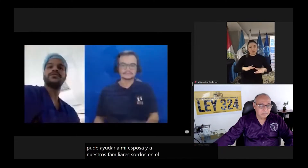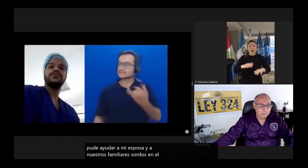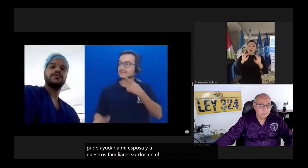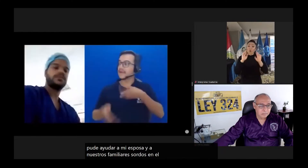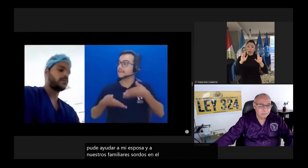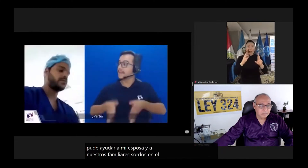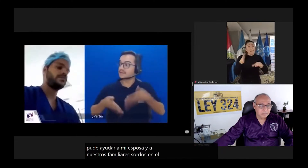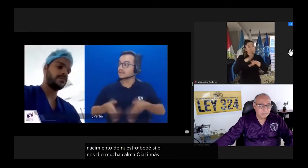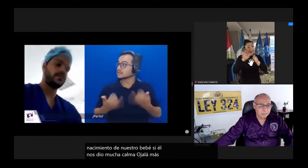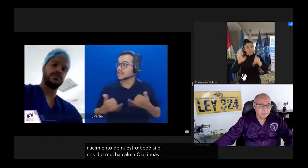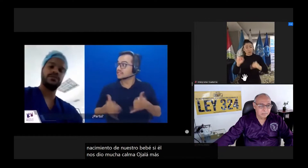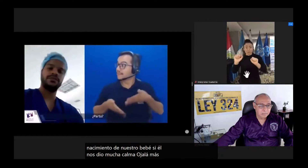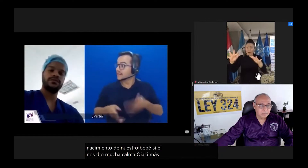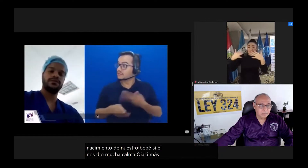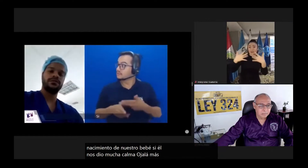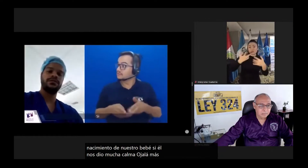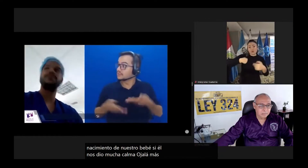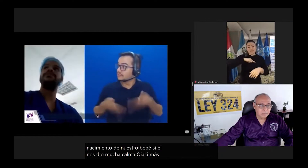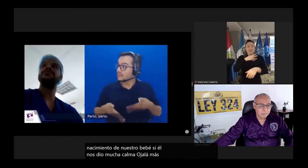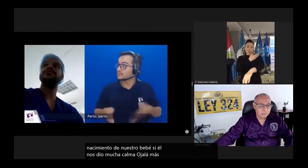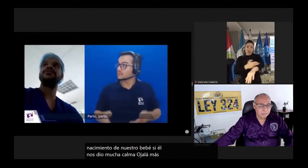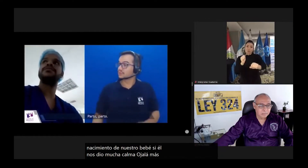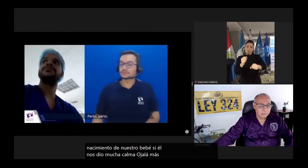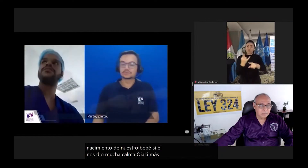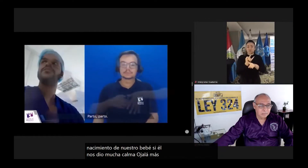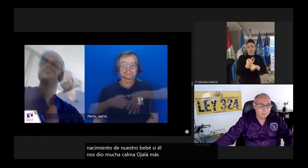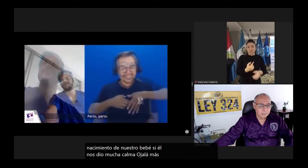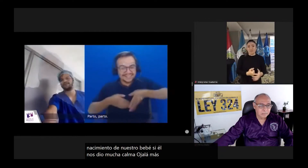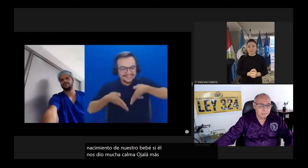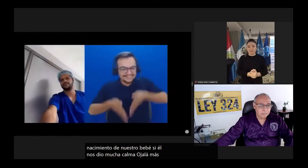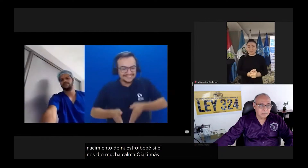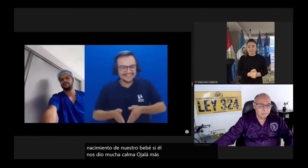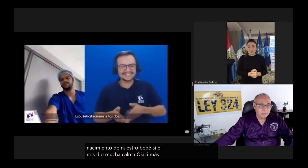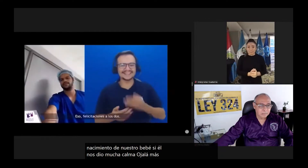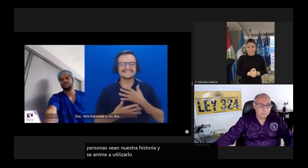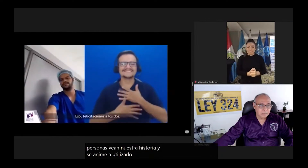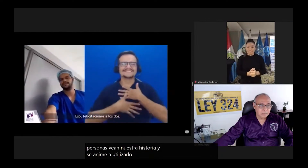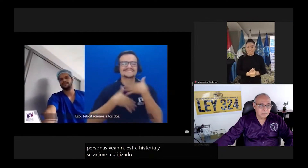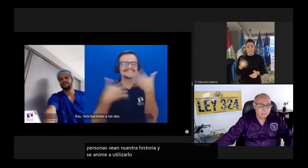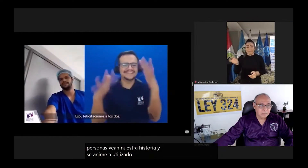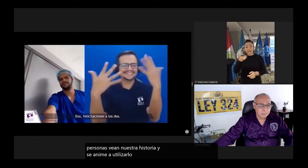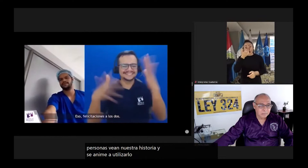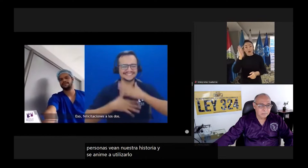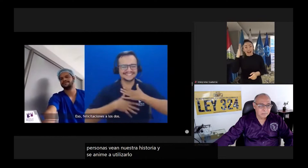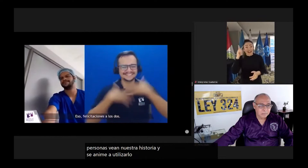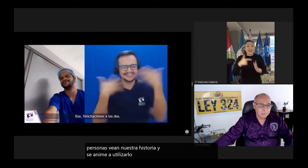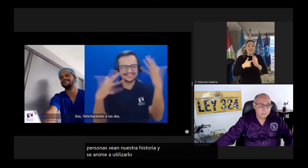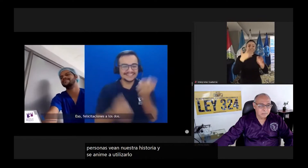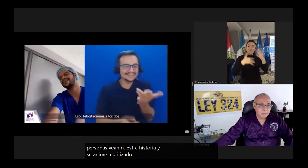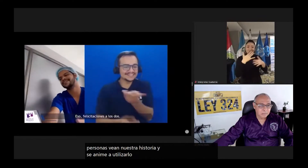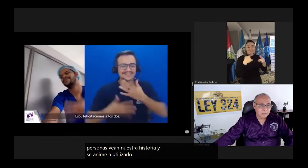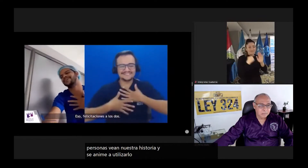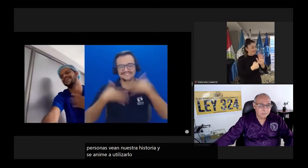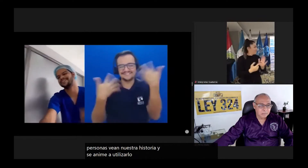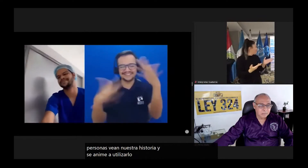animen a utilizarlo. ¿Alto? Sí. ¿Alto, Mario? Eso, felicitaciones a